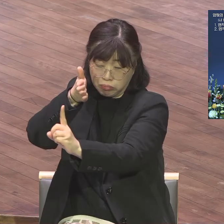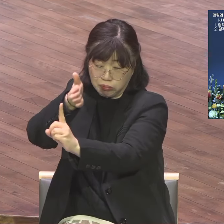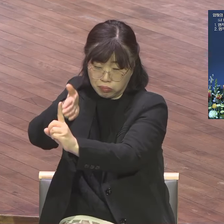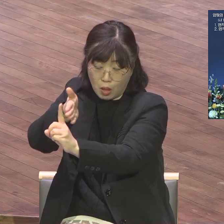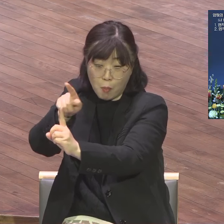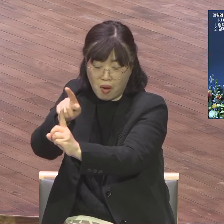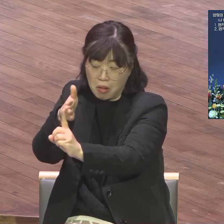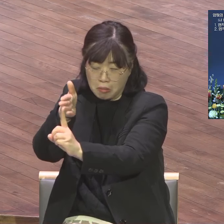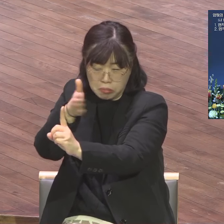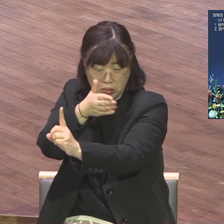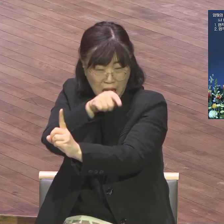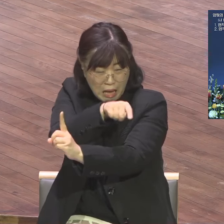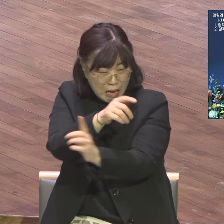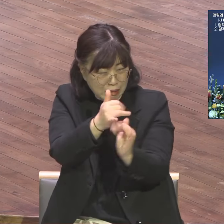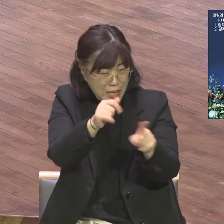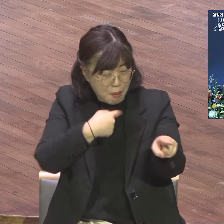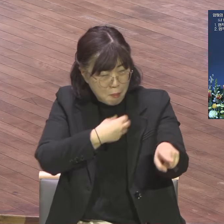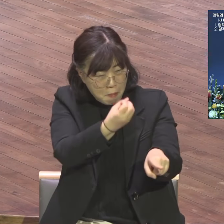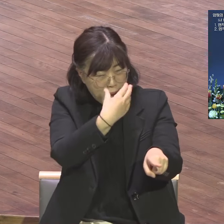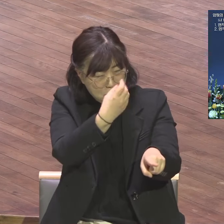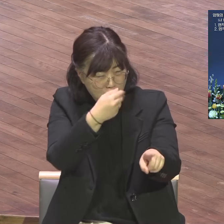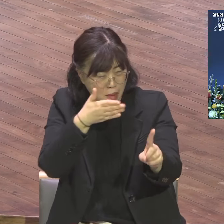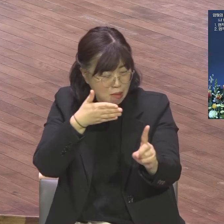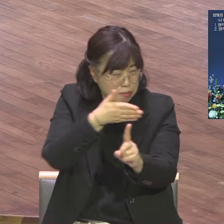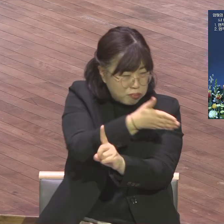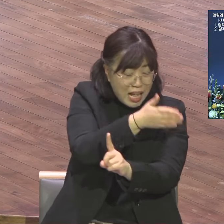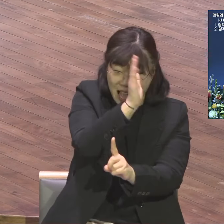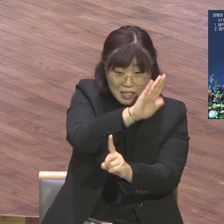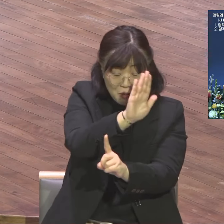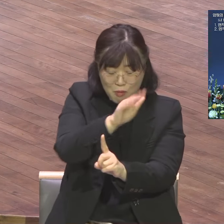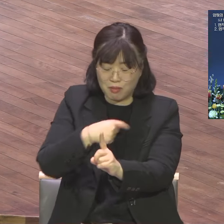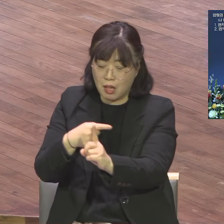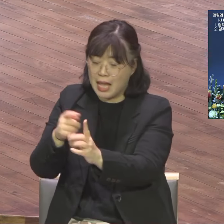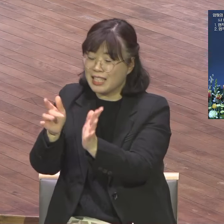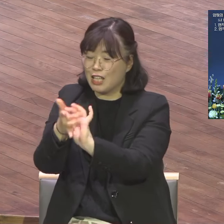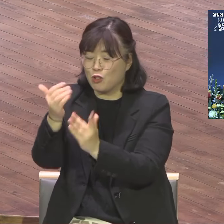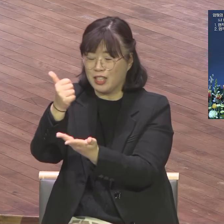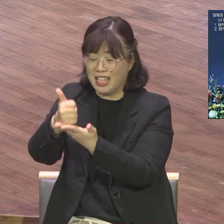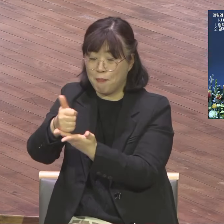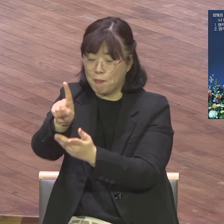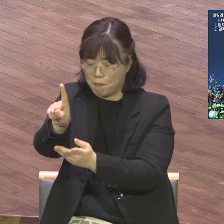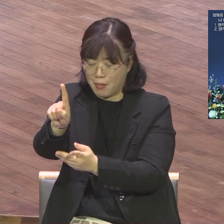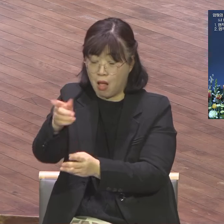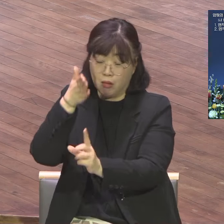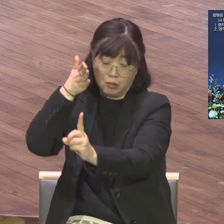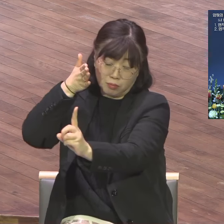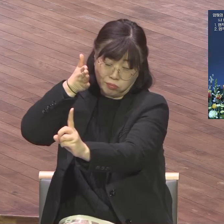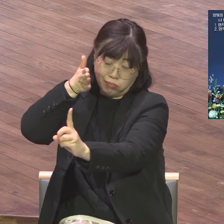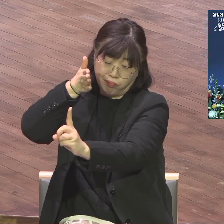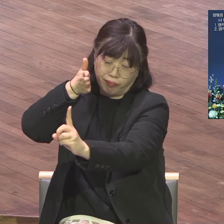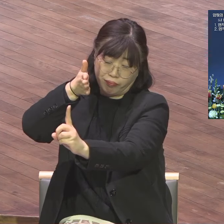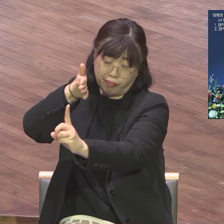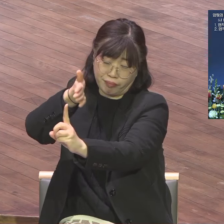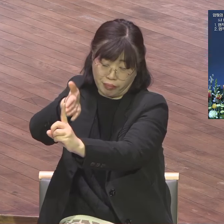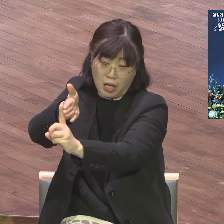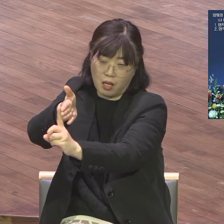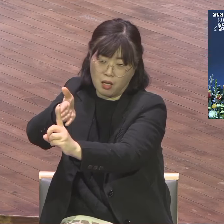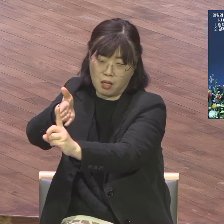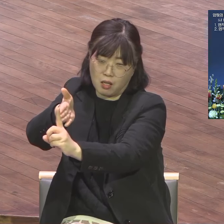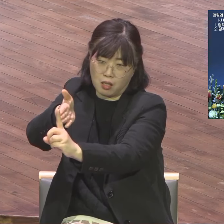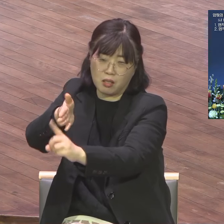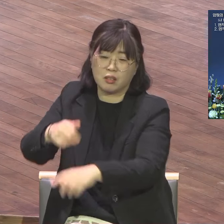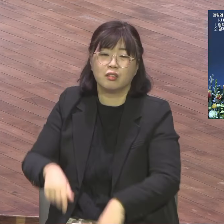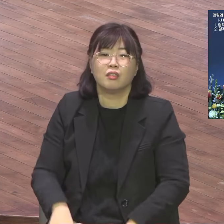이 사람 저 사람 이말저말안 들려. 오직 예수와 예수 말만 들려. 이게 정상이 되지.